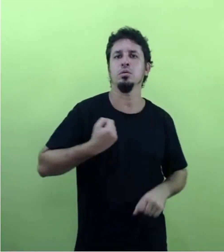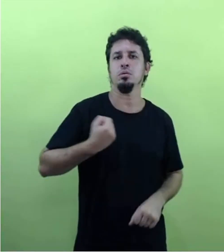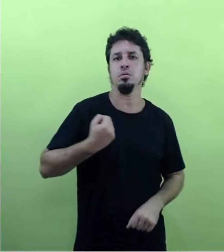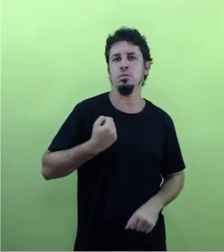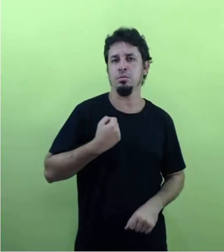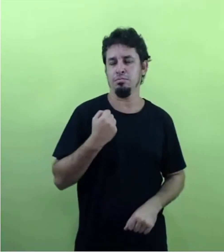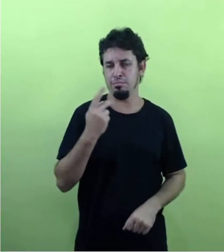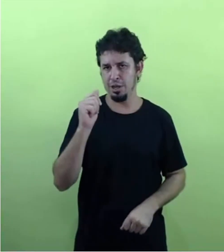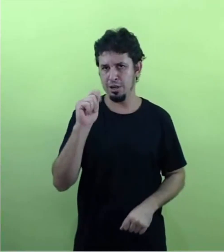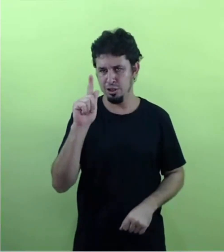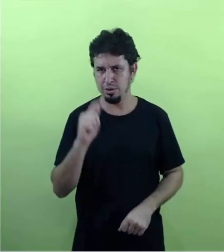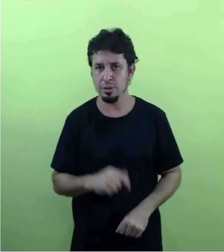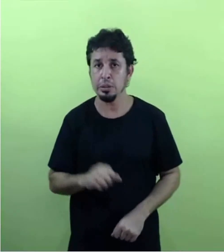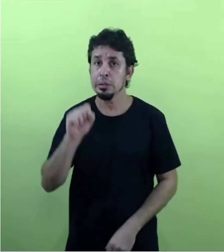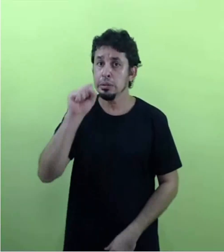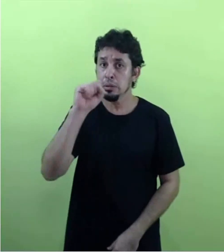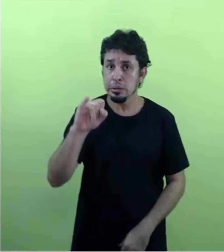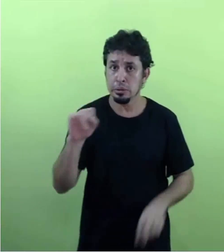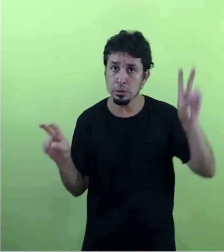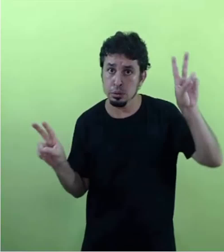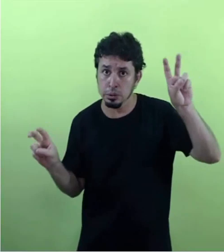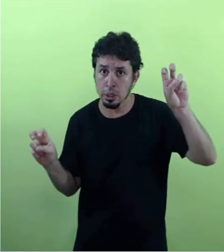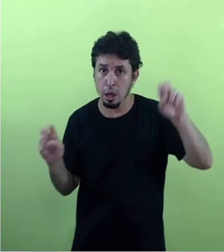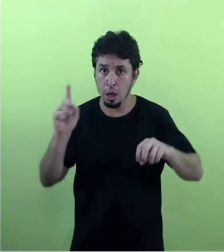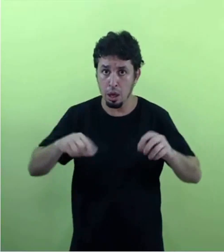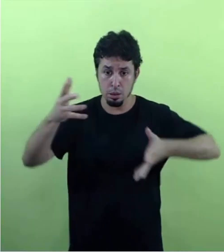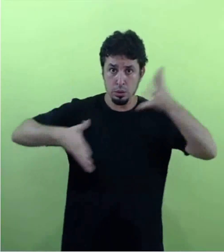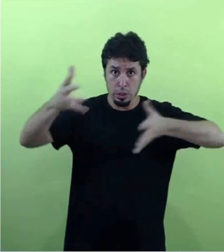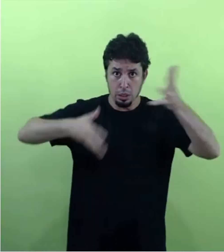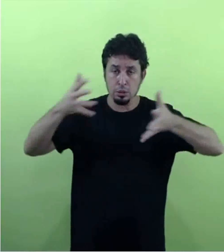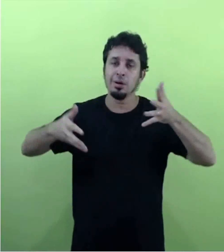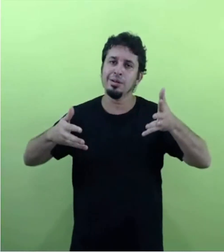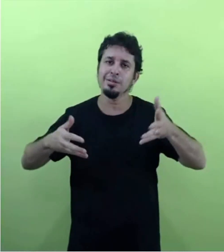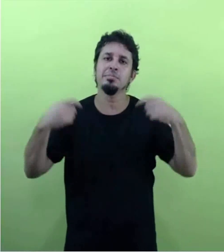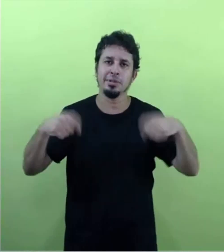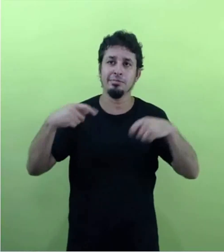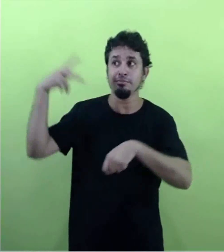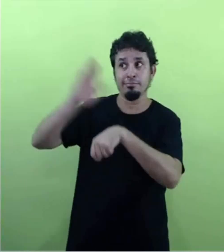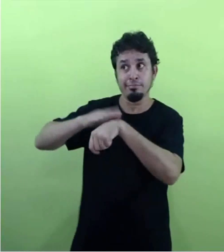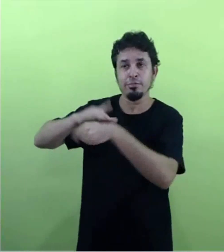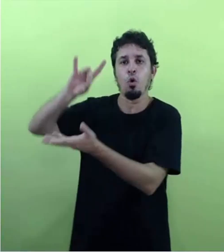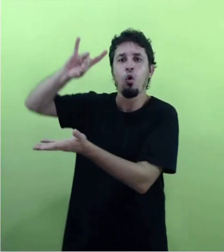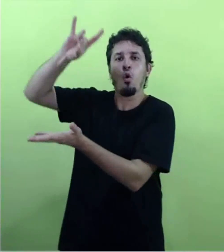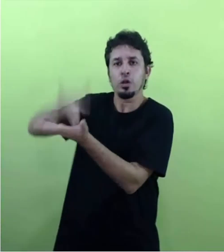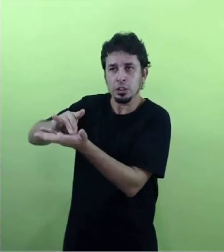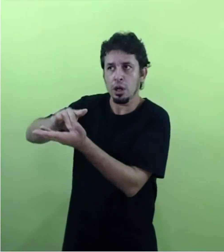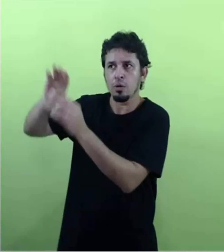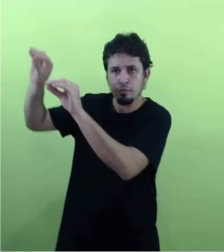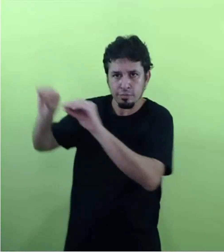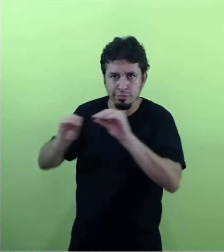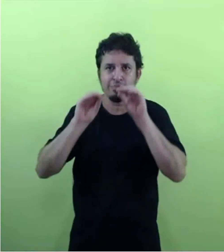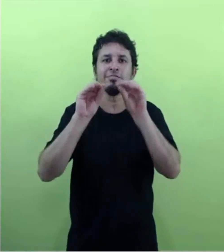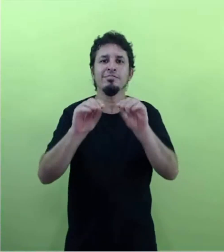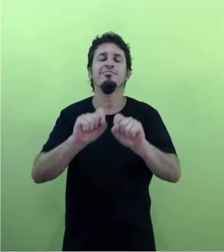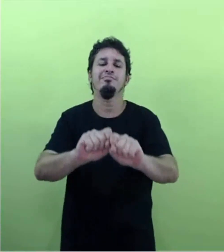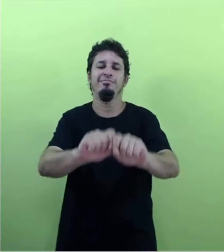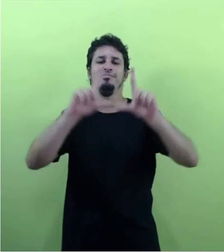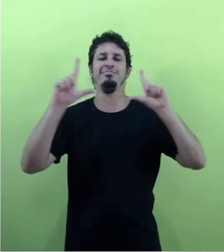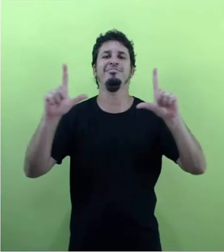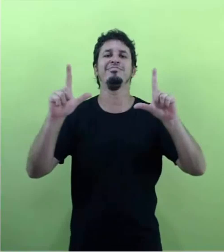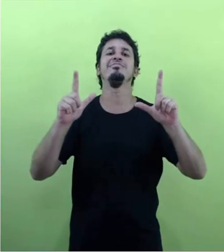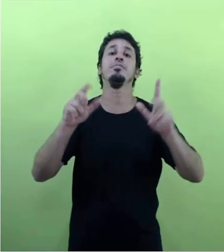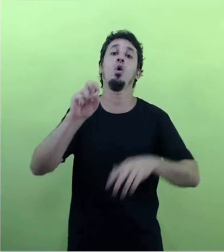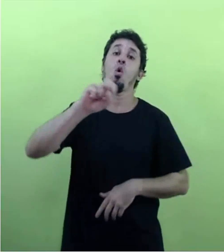página. No caso de a citação ser em língua de sinais, deve-se inserir a sinalização original, em